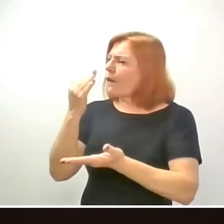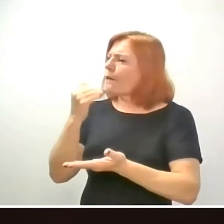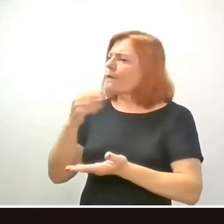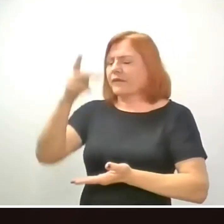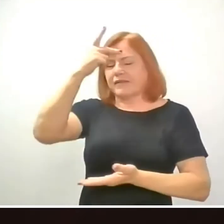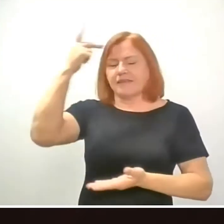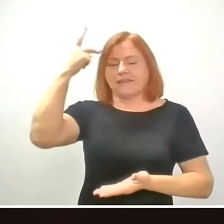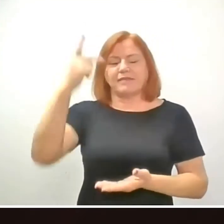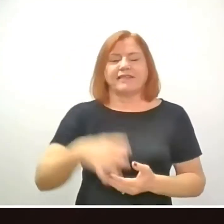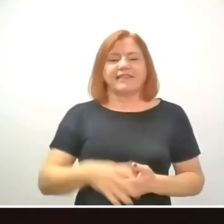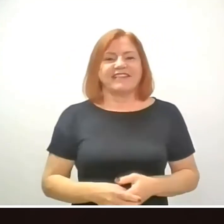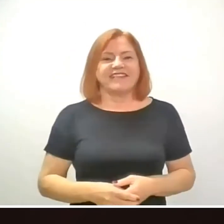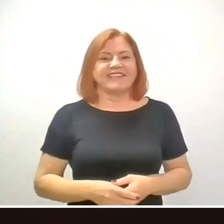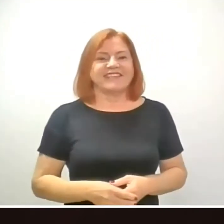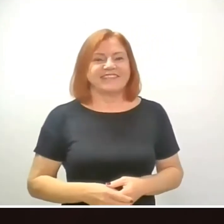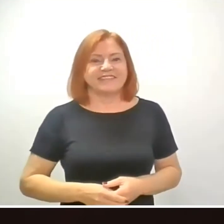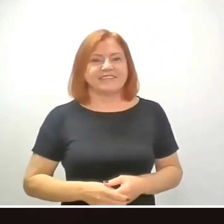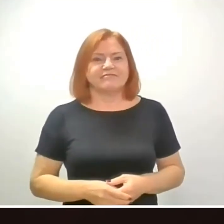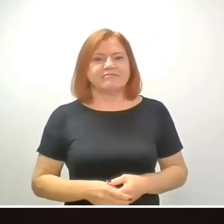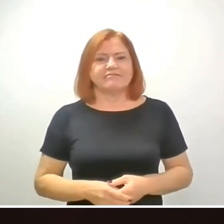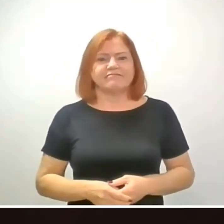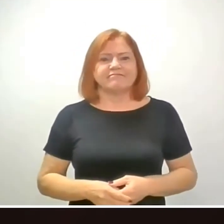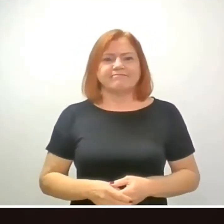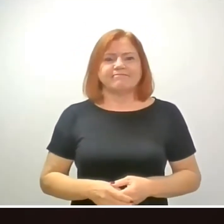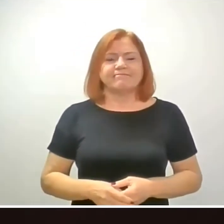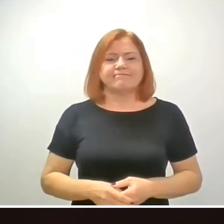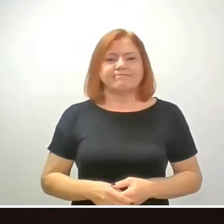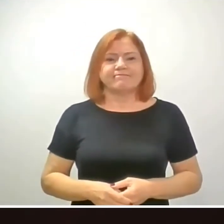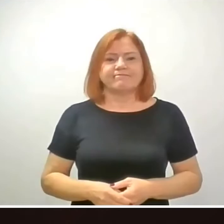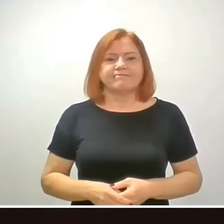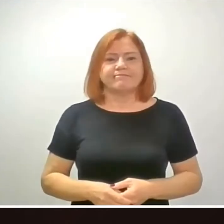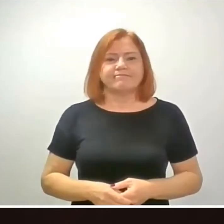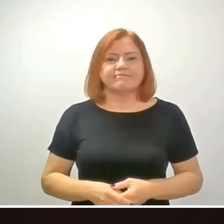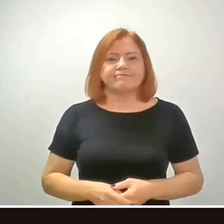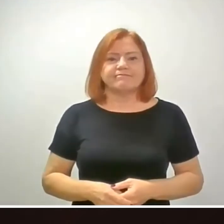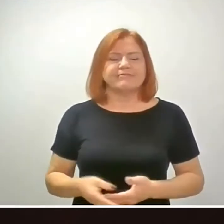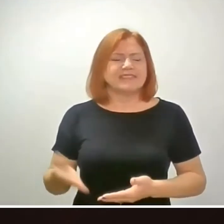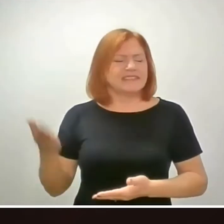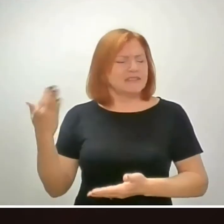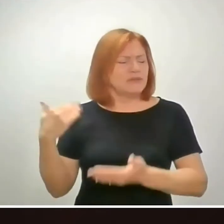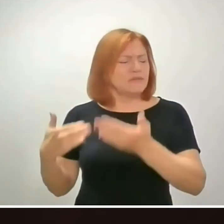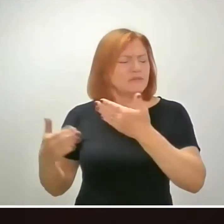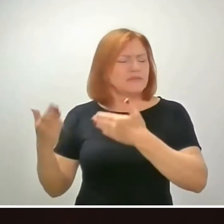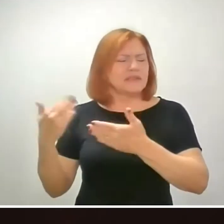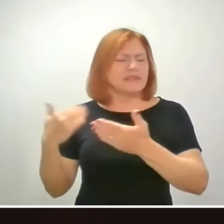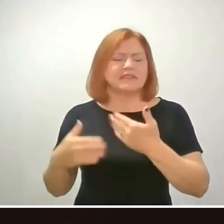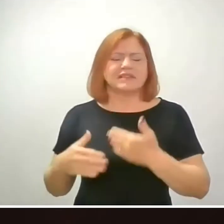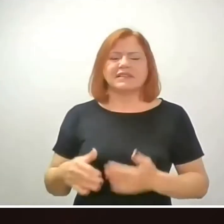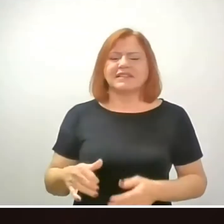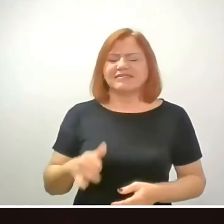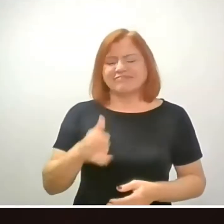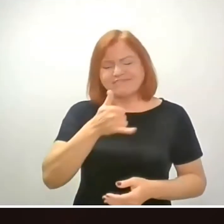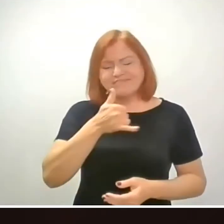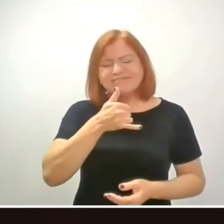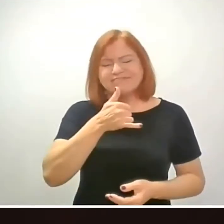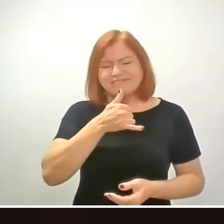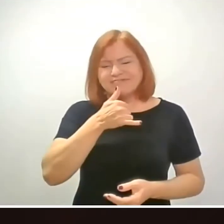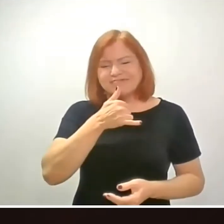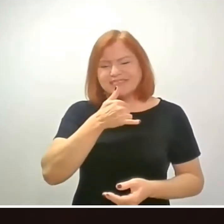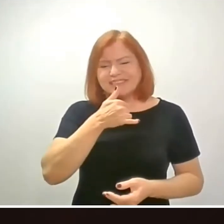Infelizmente, os homens, ao longo desses séculos, foram construindo estruturas de templo